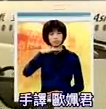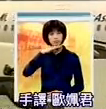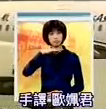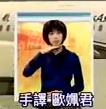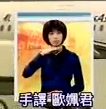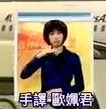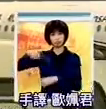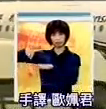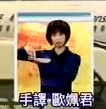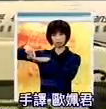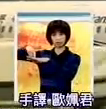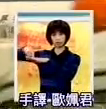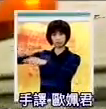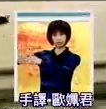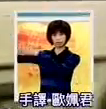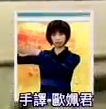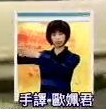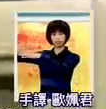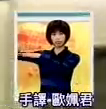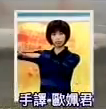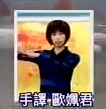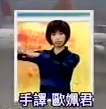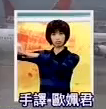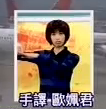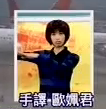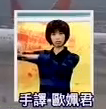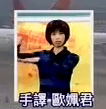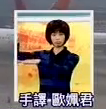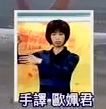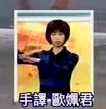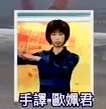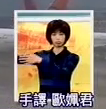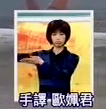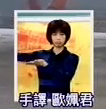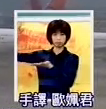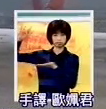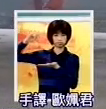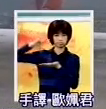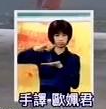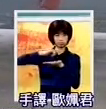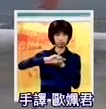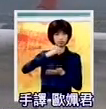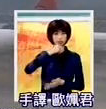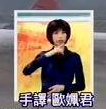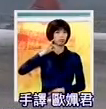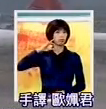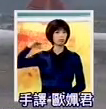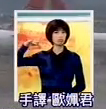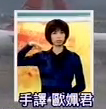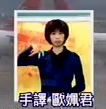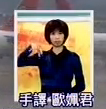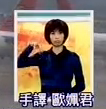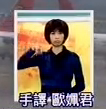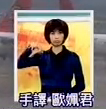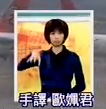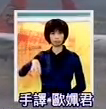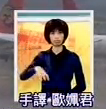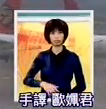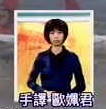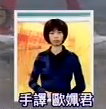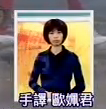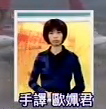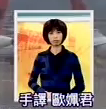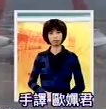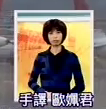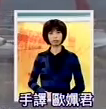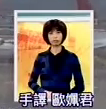这个深圳航空就是大陆方面的一个民营航空公司，也会抵达我们这个松山机场哦。到时